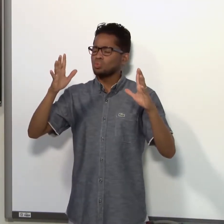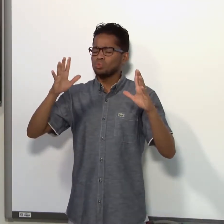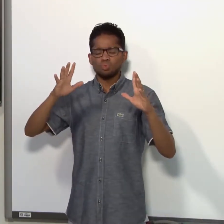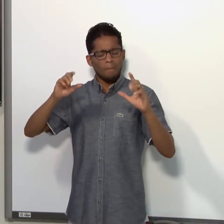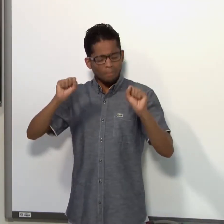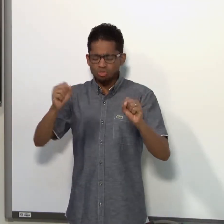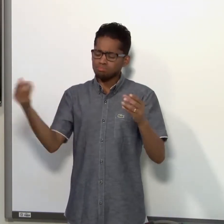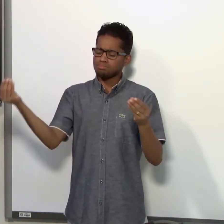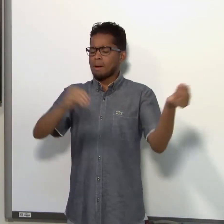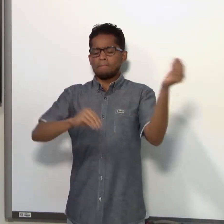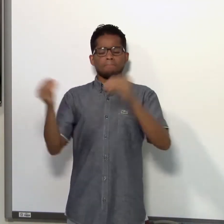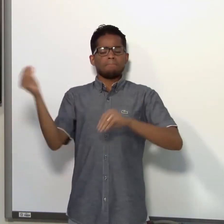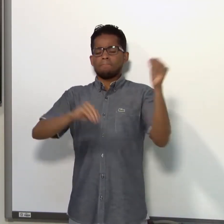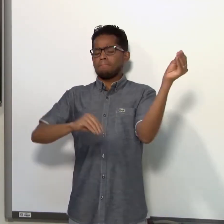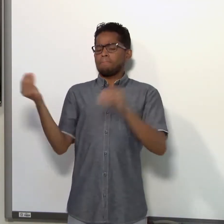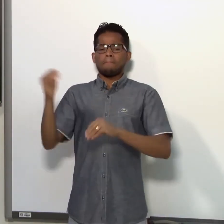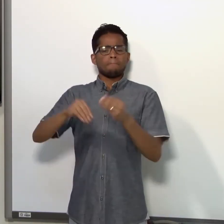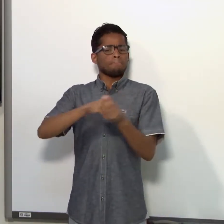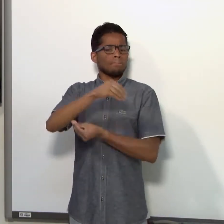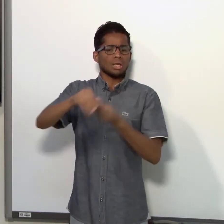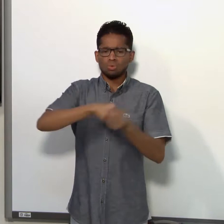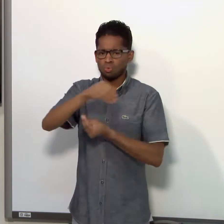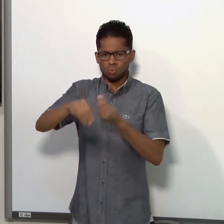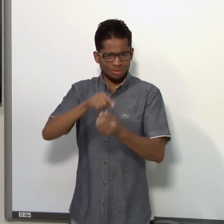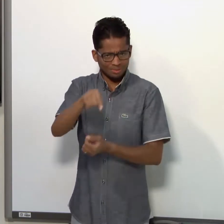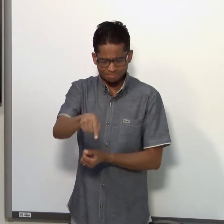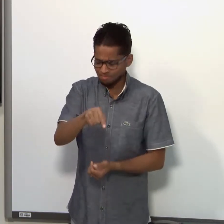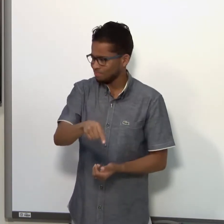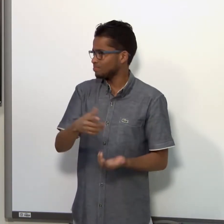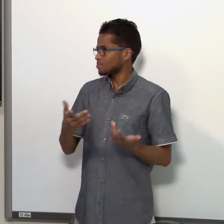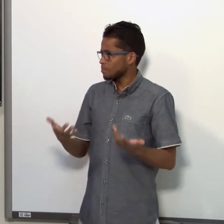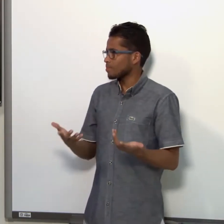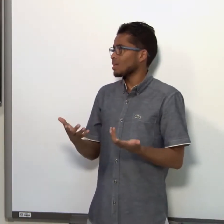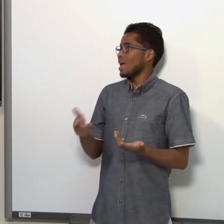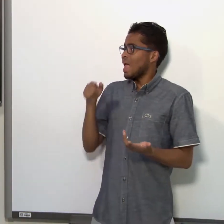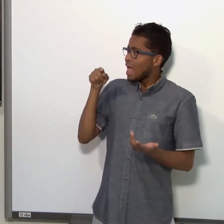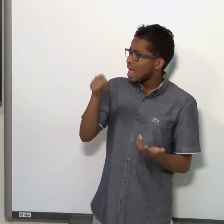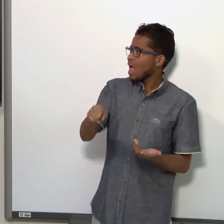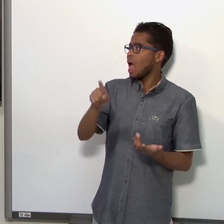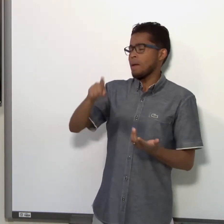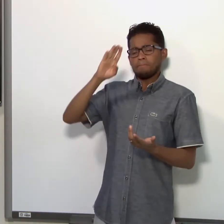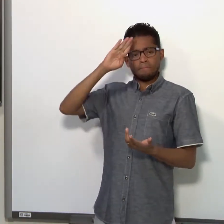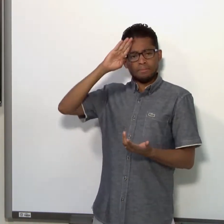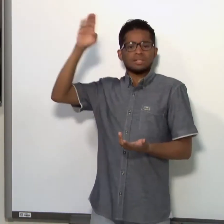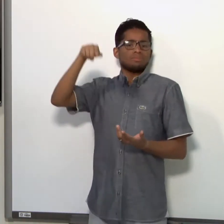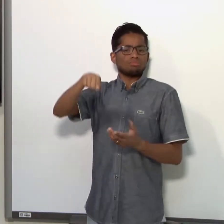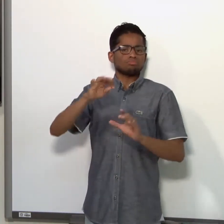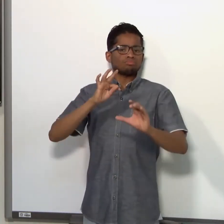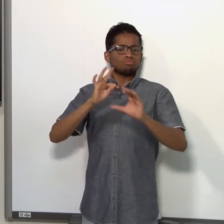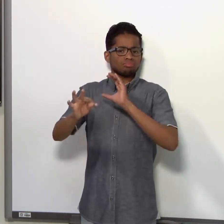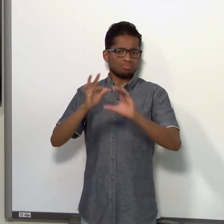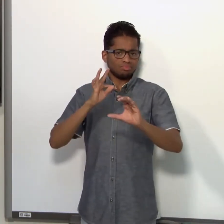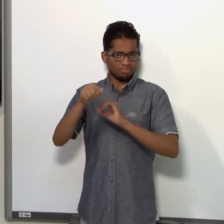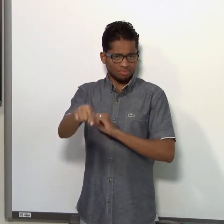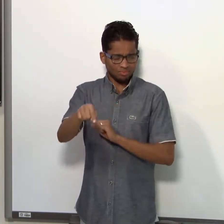dança, gestos. Qualquer estratégia pode ser utilizada, misturada. Aqui,